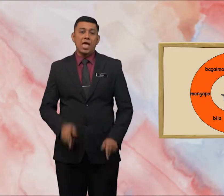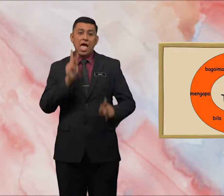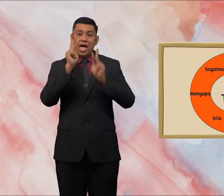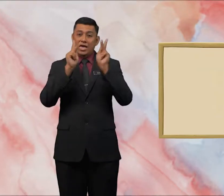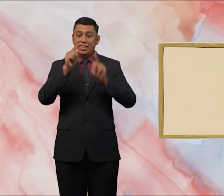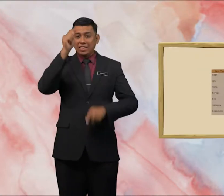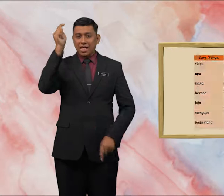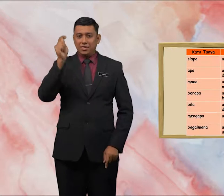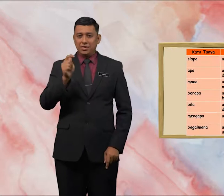Kata tanya